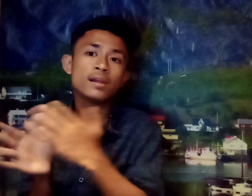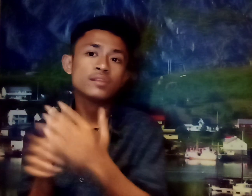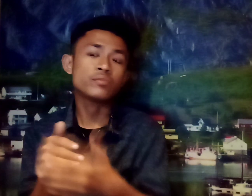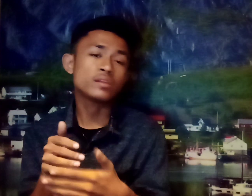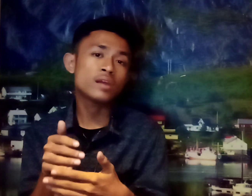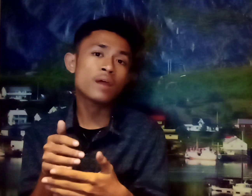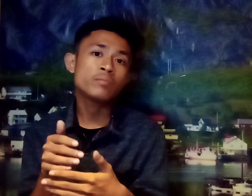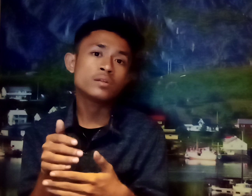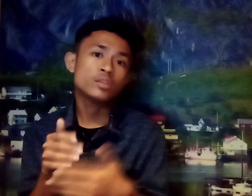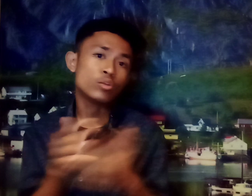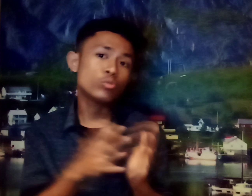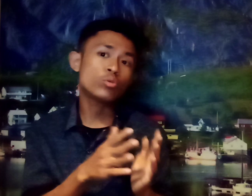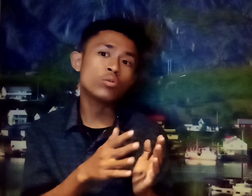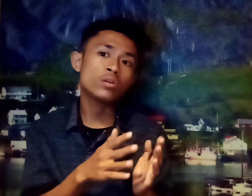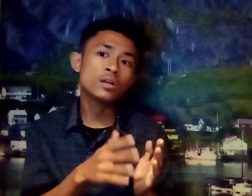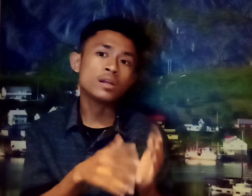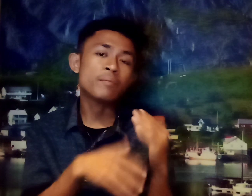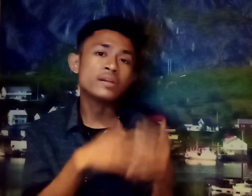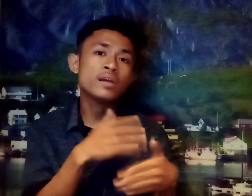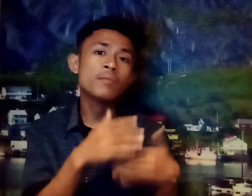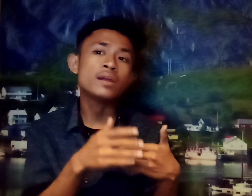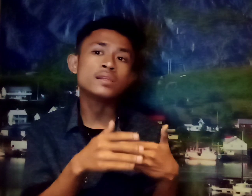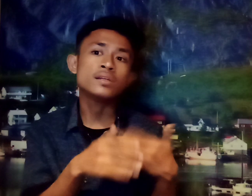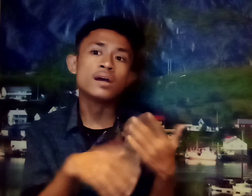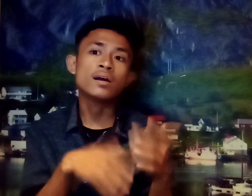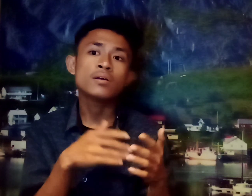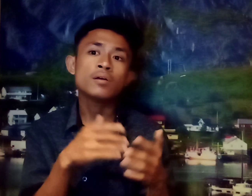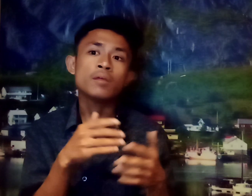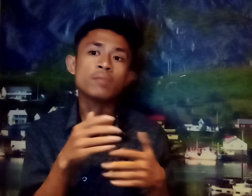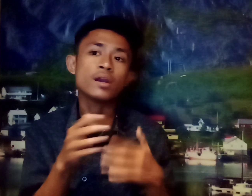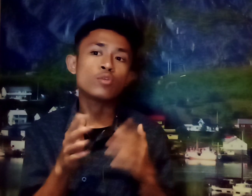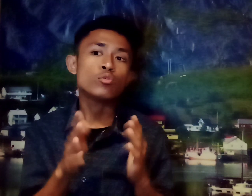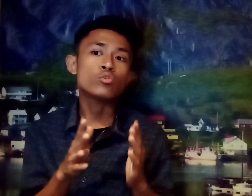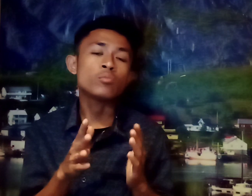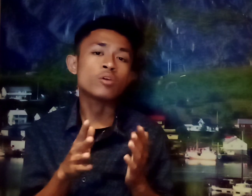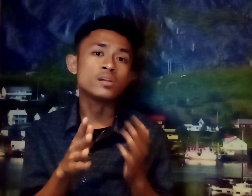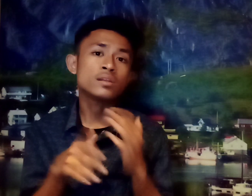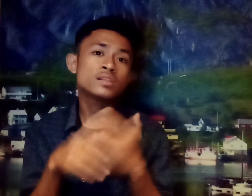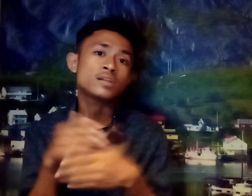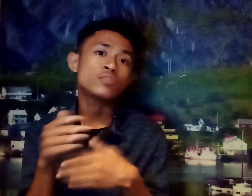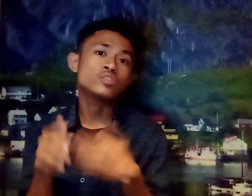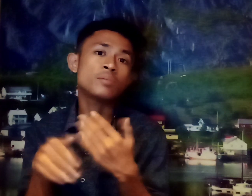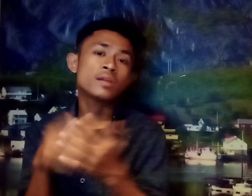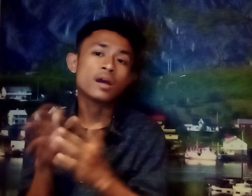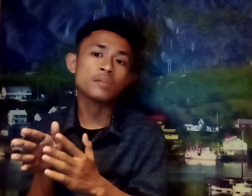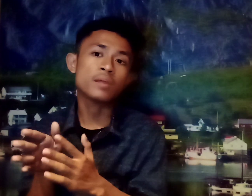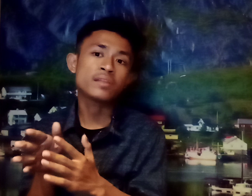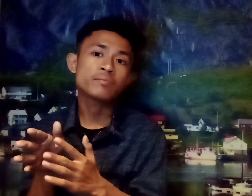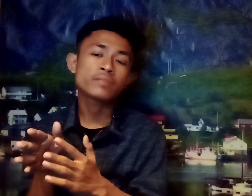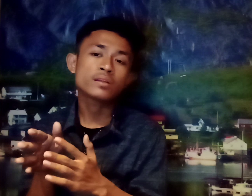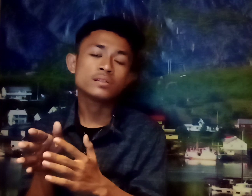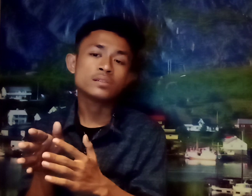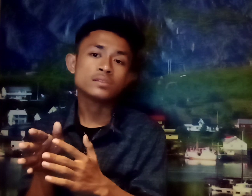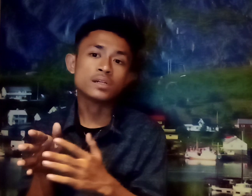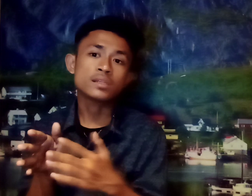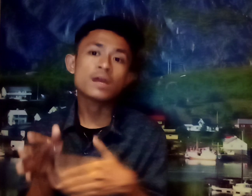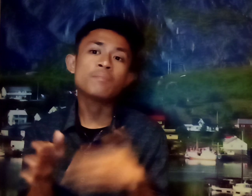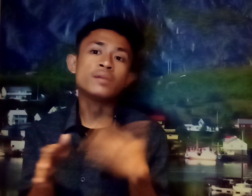relatif, tetap, terukur, dapat diamati dan berlaku hukum kausalitas atau sebab akibat. Serta